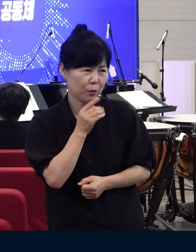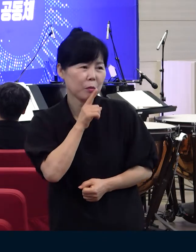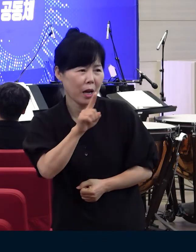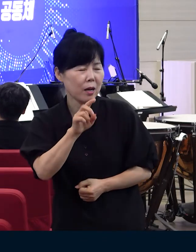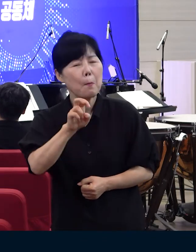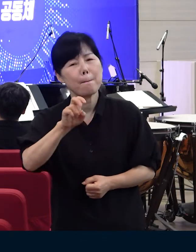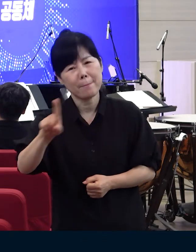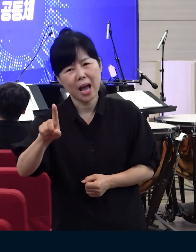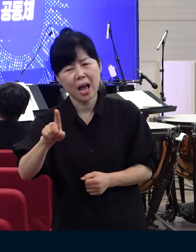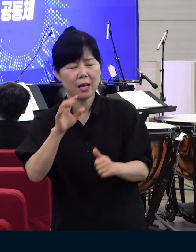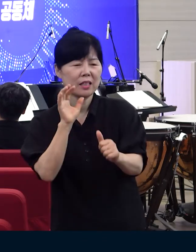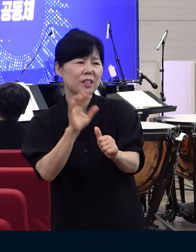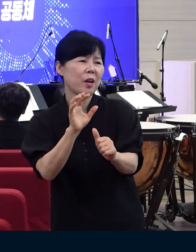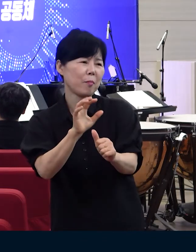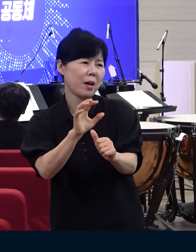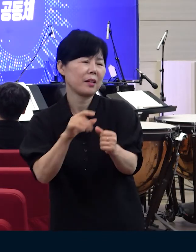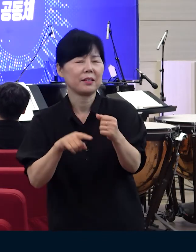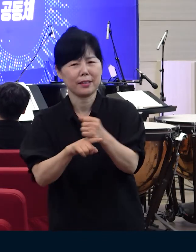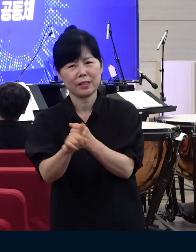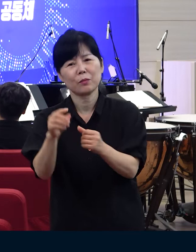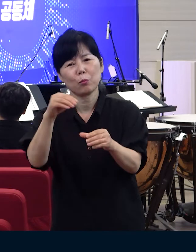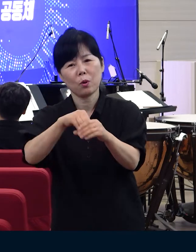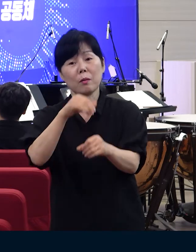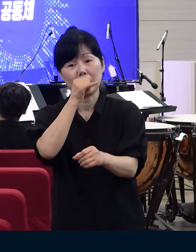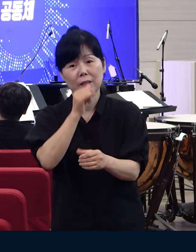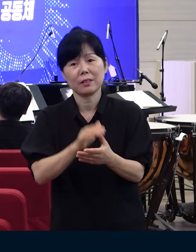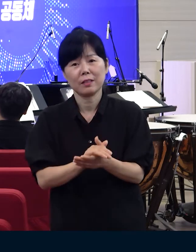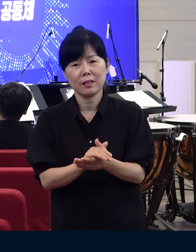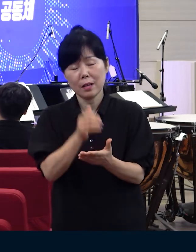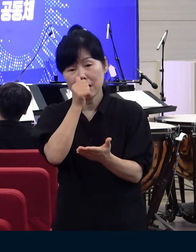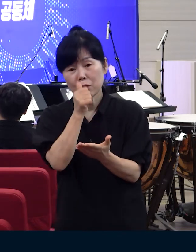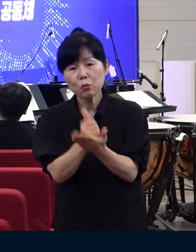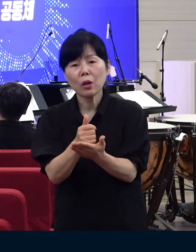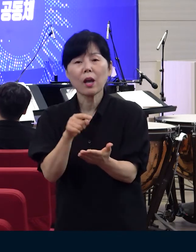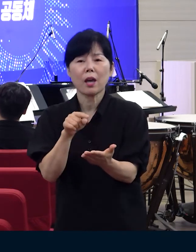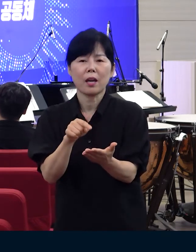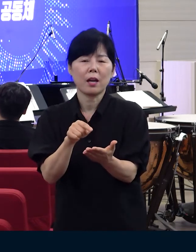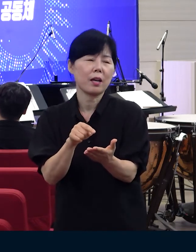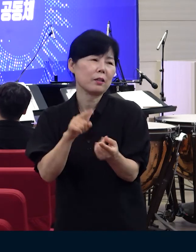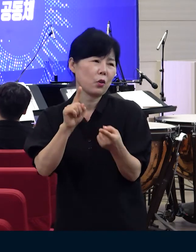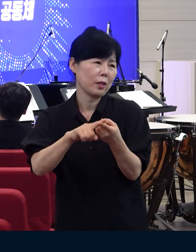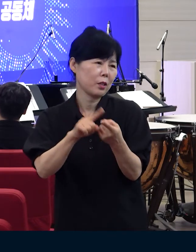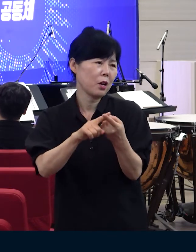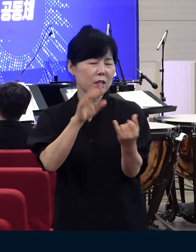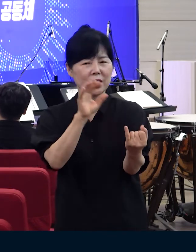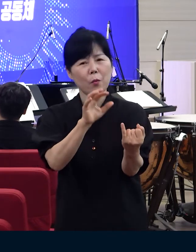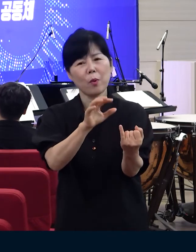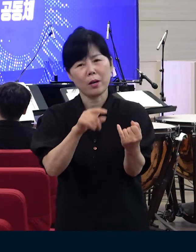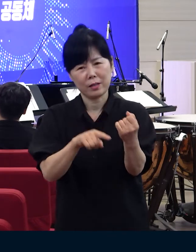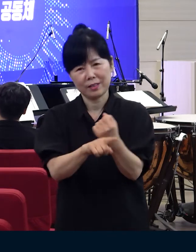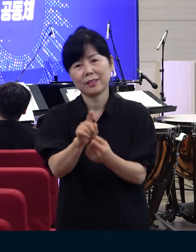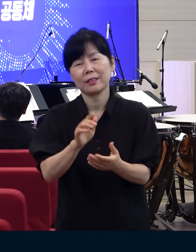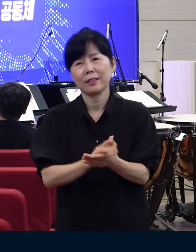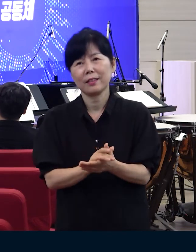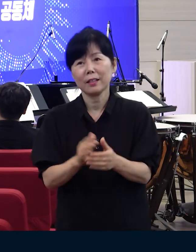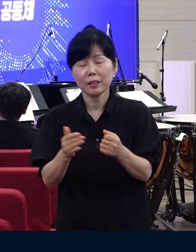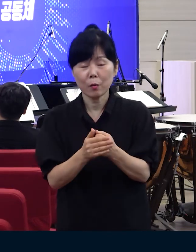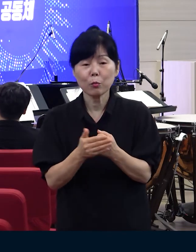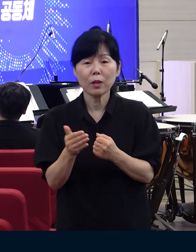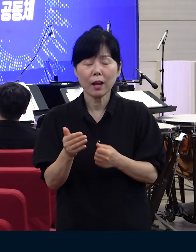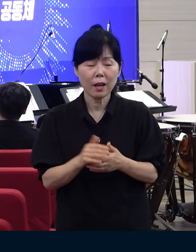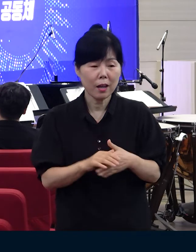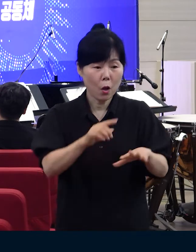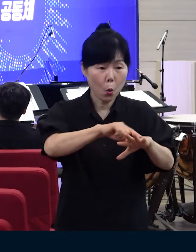이건 뭐예요? 책망하는 겁니다. 그 죄를, 그 어리석음을 책망하는 거예요. 그런데 바로 이 말을